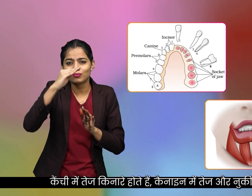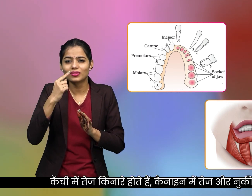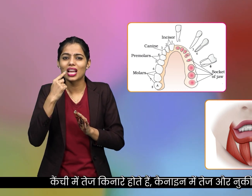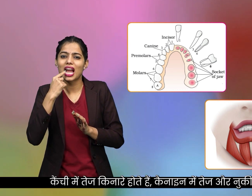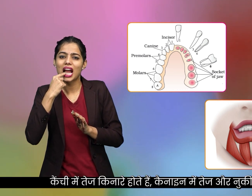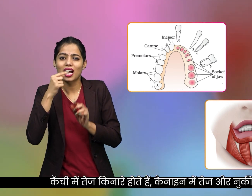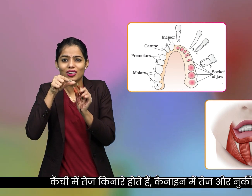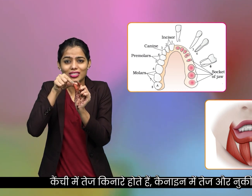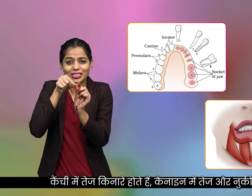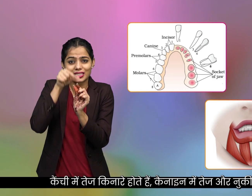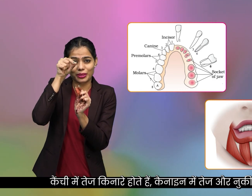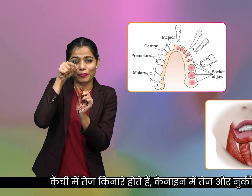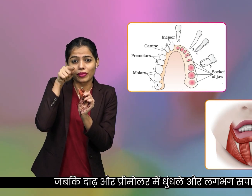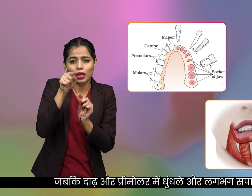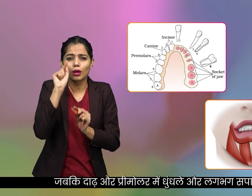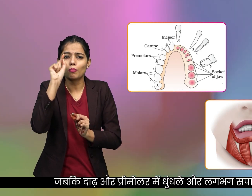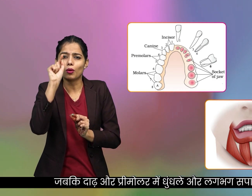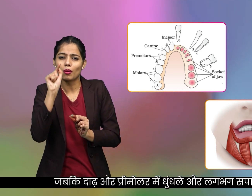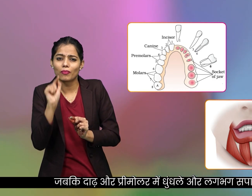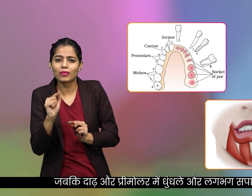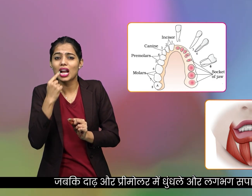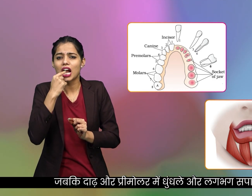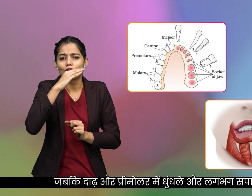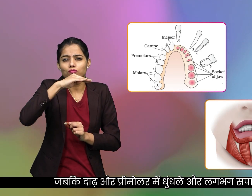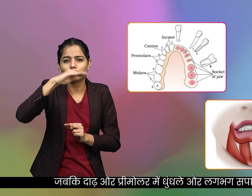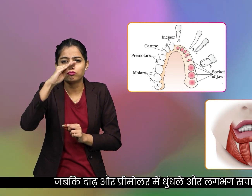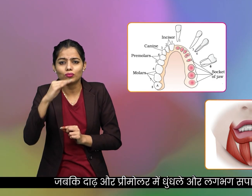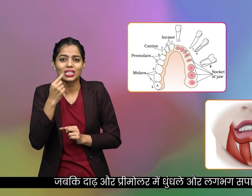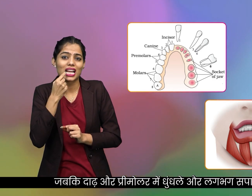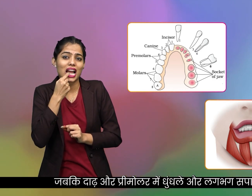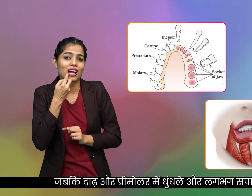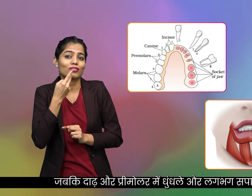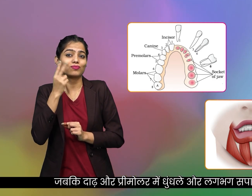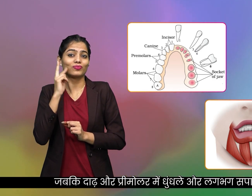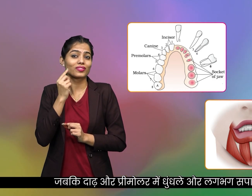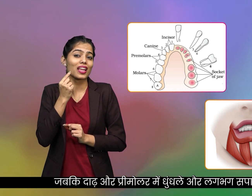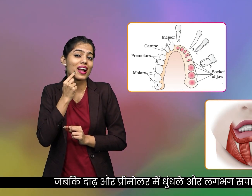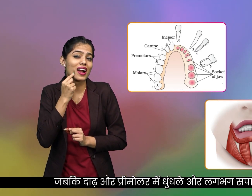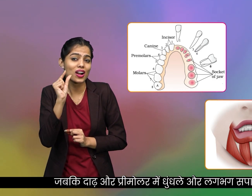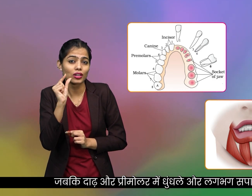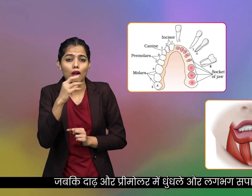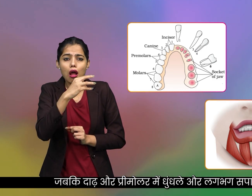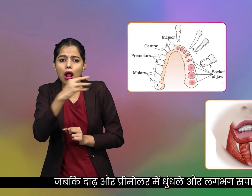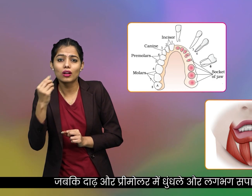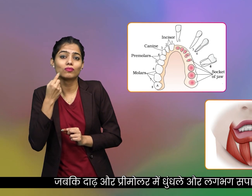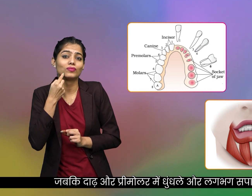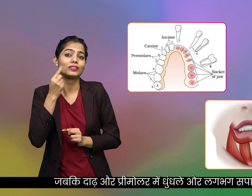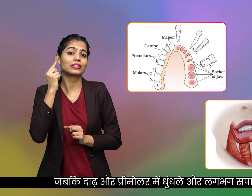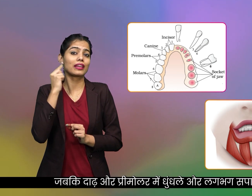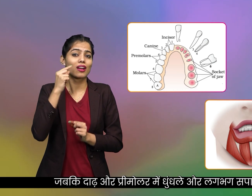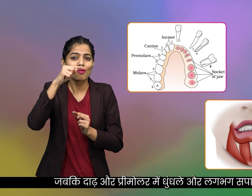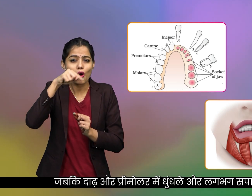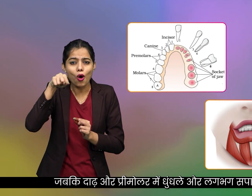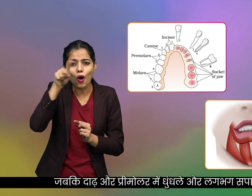और नुकीले किनारे होते हैं, जबकि ढाड और प्रीमोलार में धुंधले और लगभग